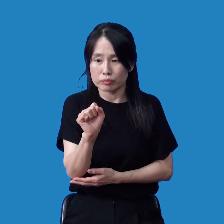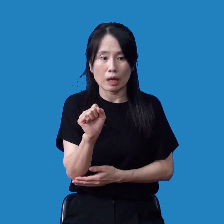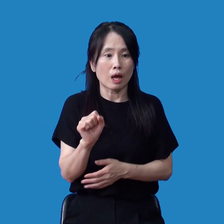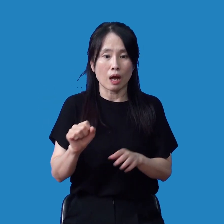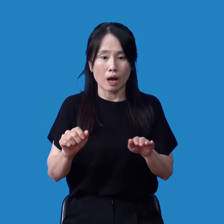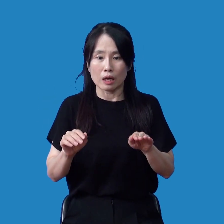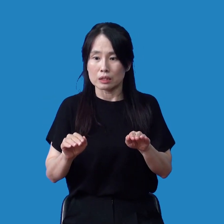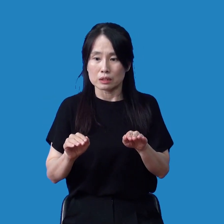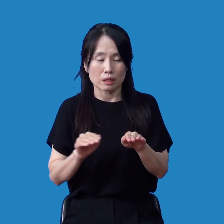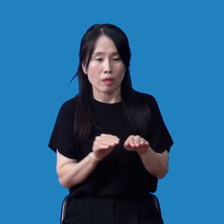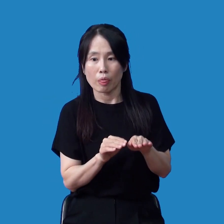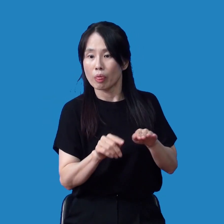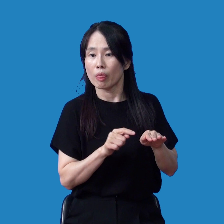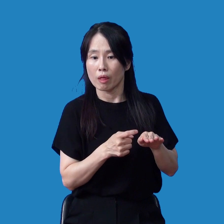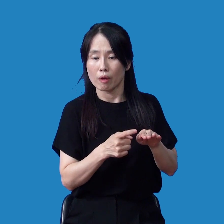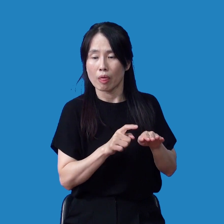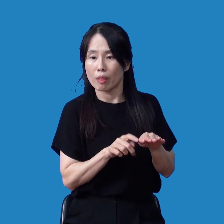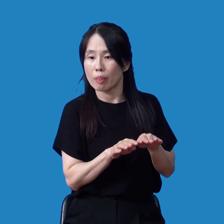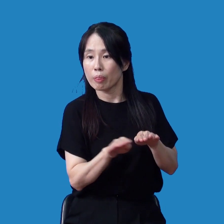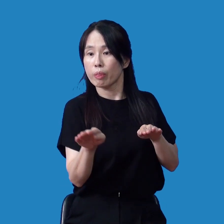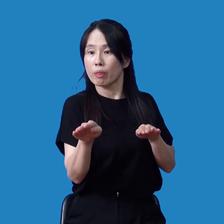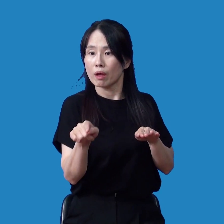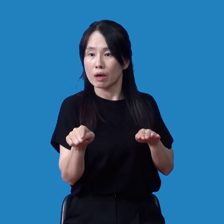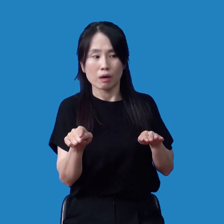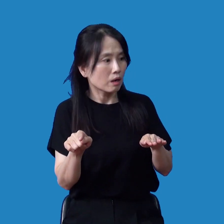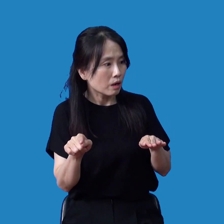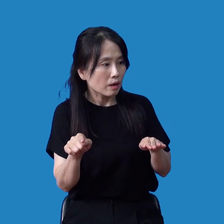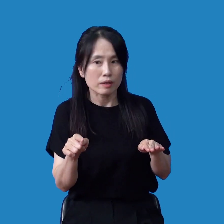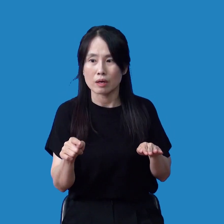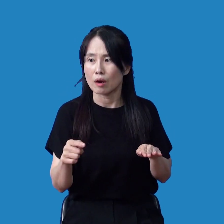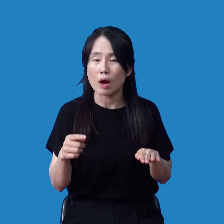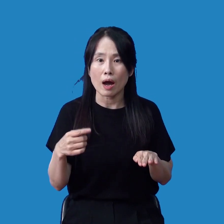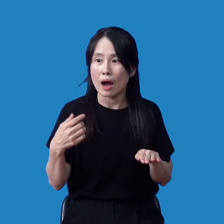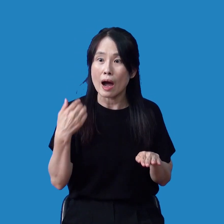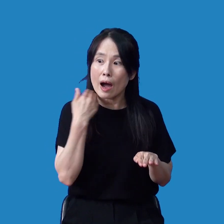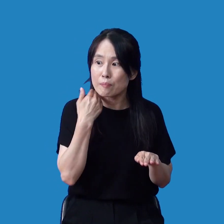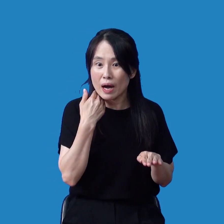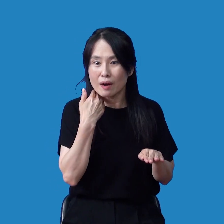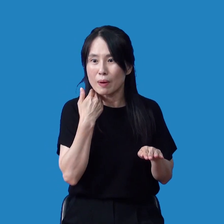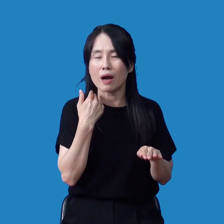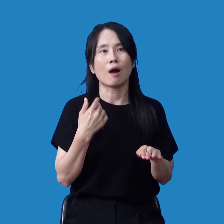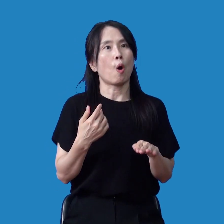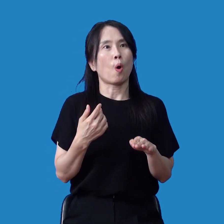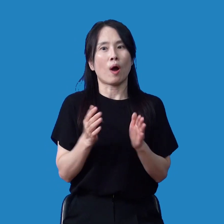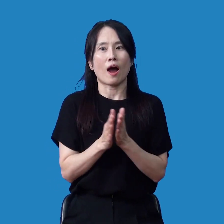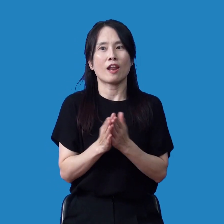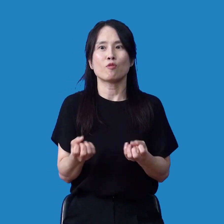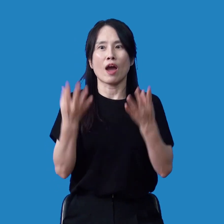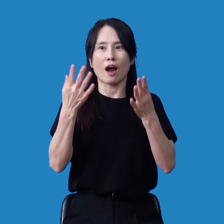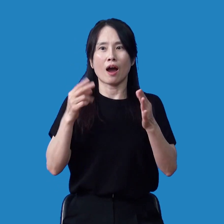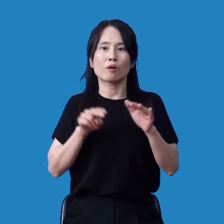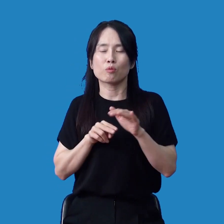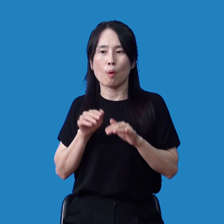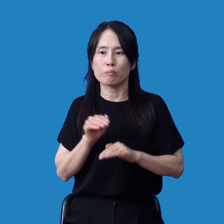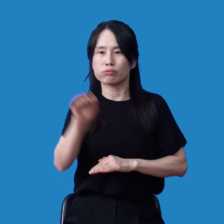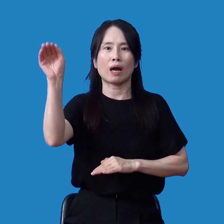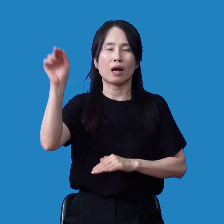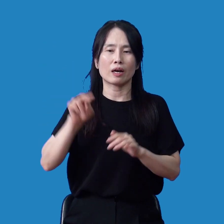돌아보고 아무도 없으니까 할렐루야 하고는 내뺍니다. 거기서 왜 할렐루야가 나옵니까?